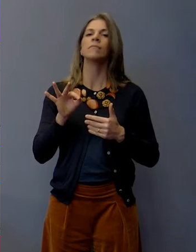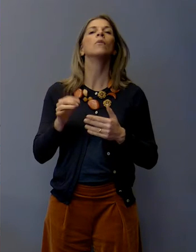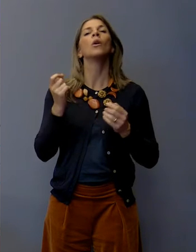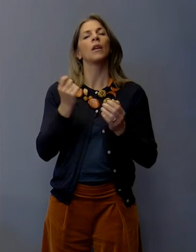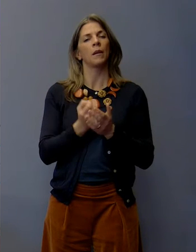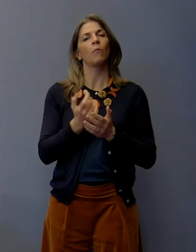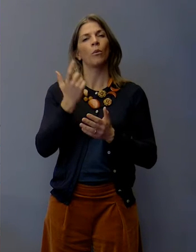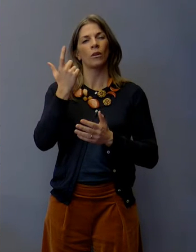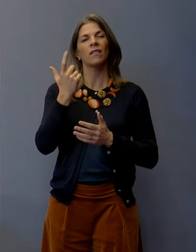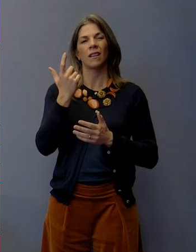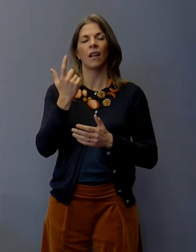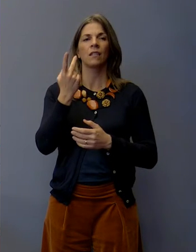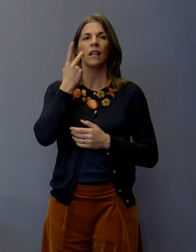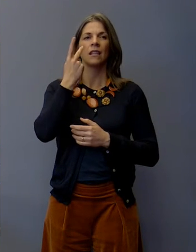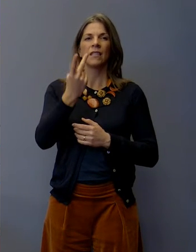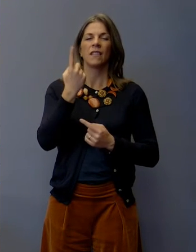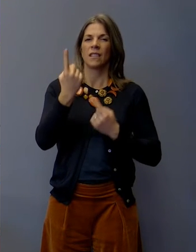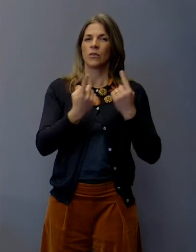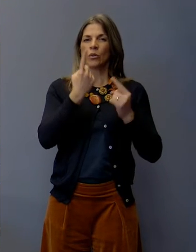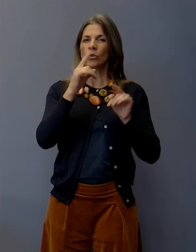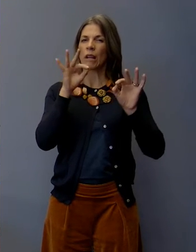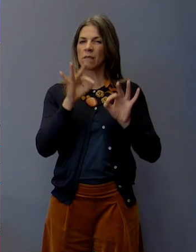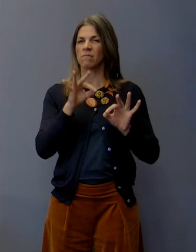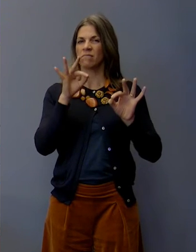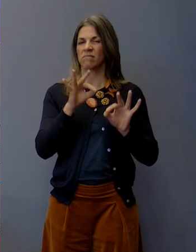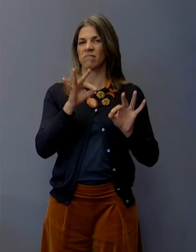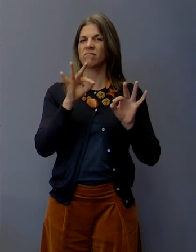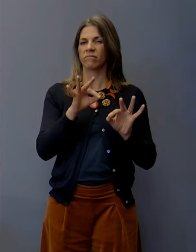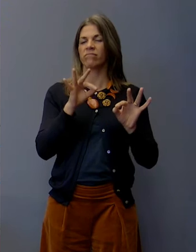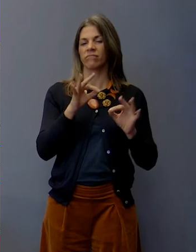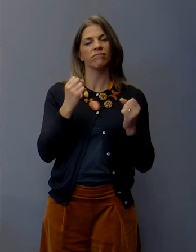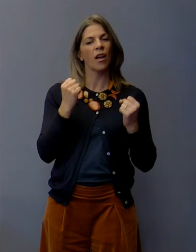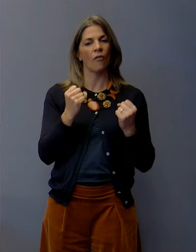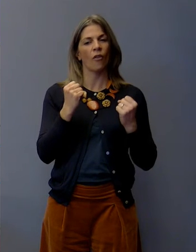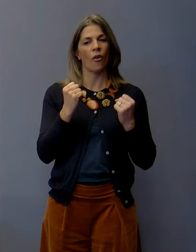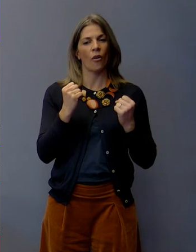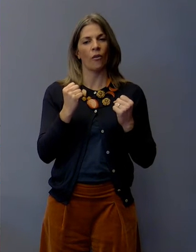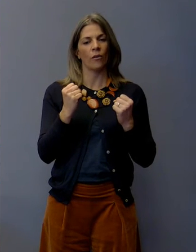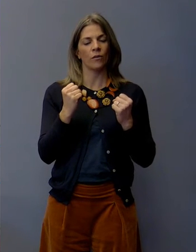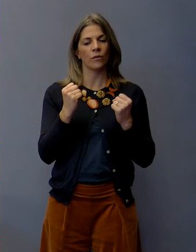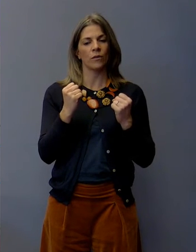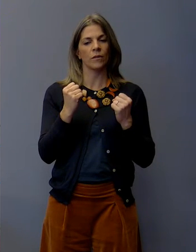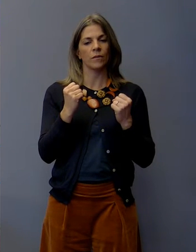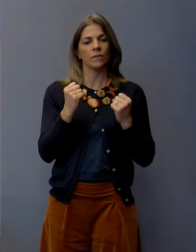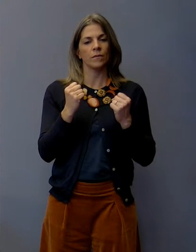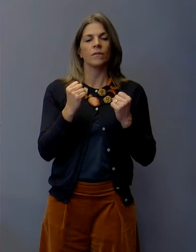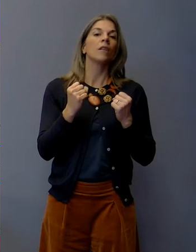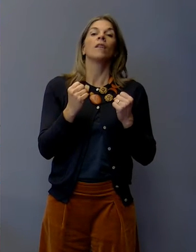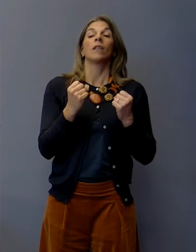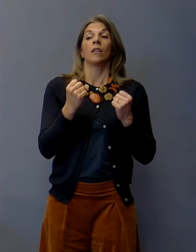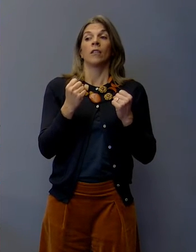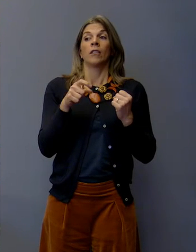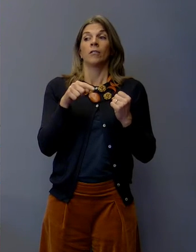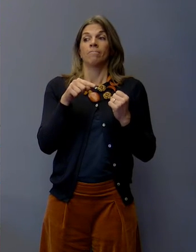criticità che sono emersi dall amministrazione in particolare questa decisione